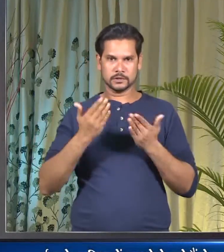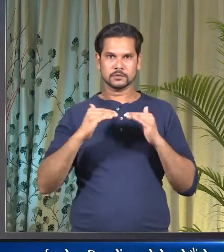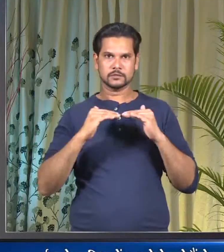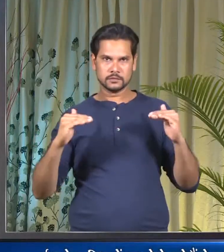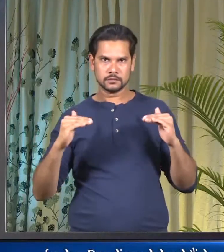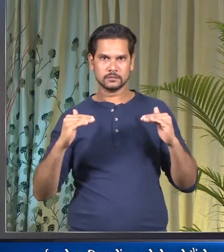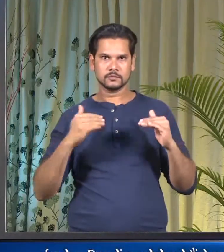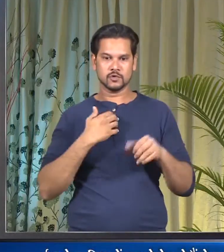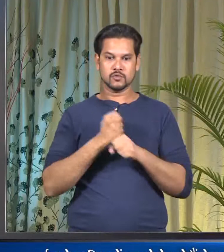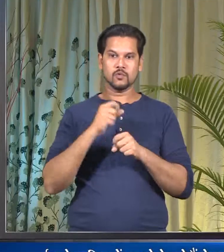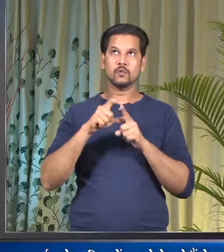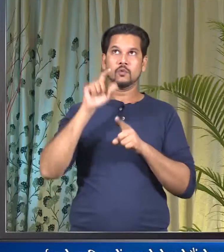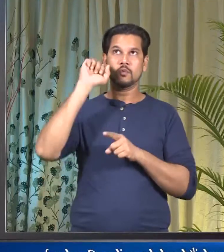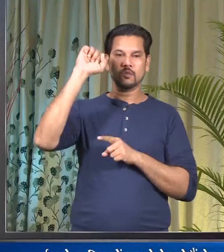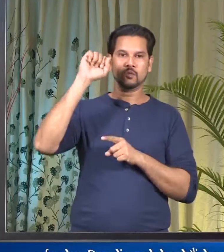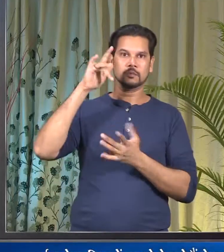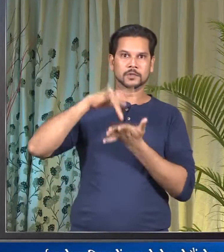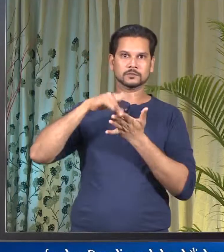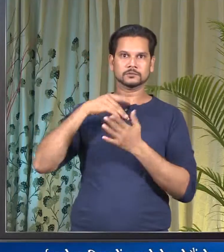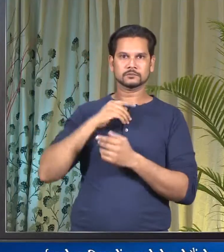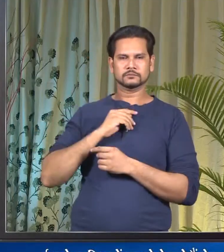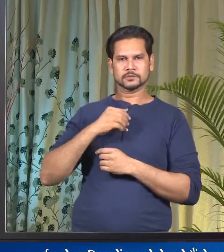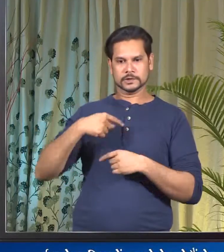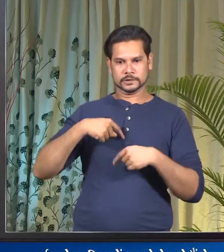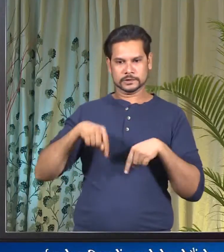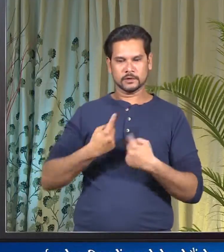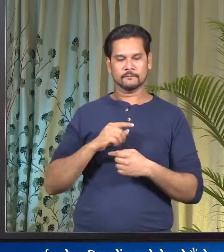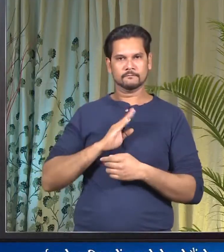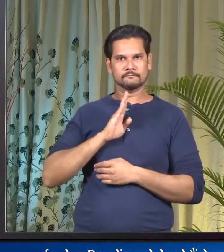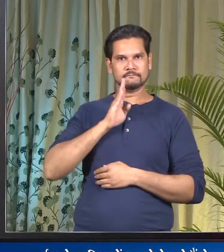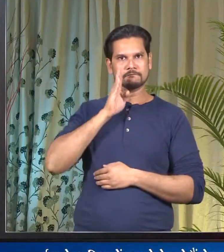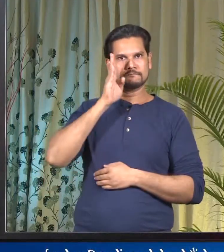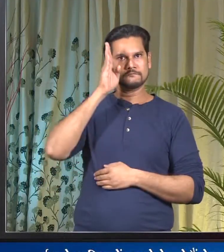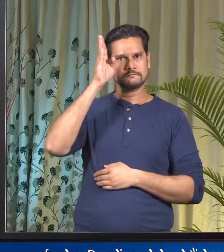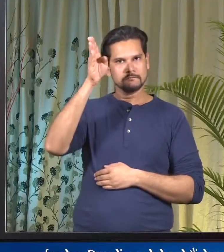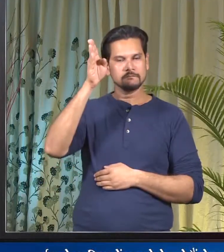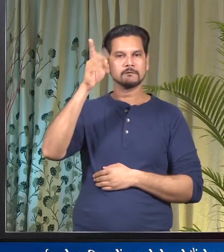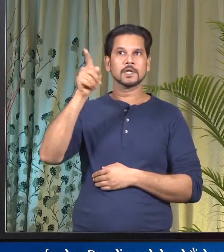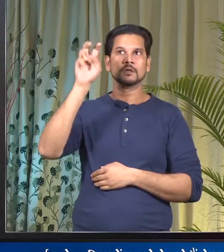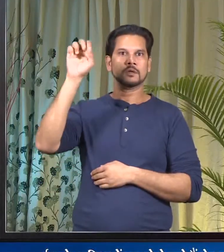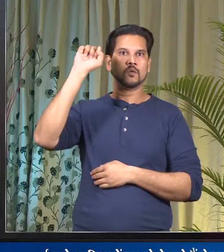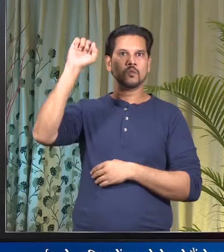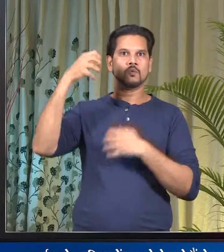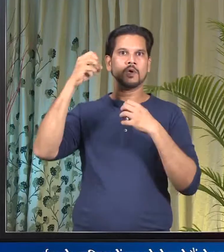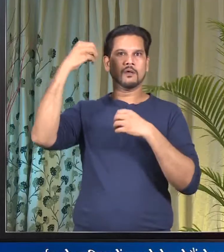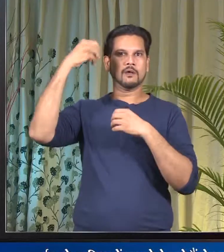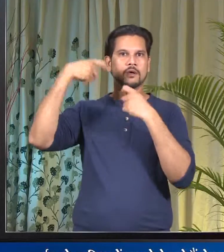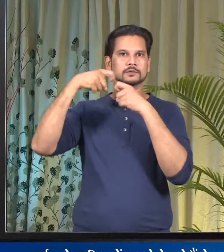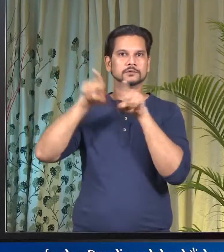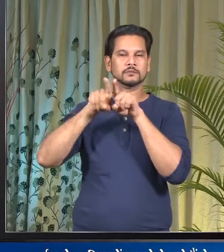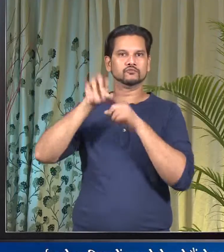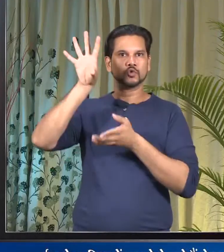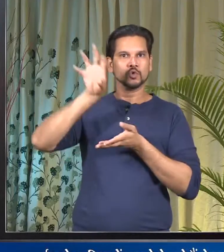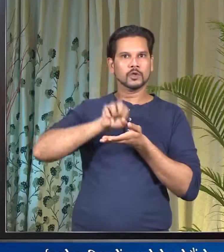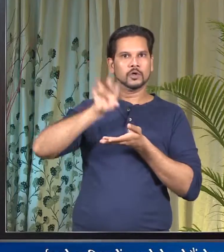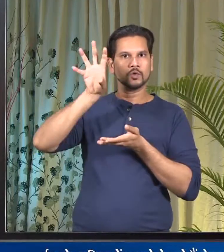हैं तो उस उर्जा से अपने आपको चार्ज करने लगते हैं कहीं बार आपने सोचा